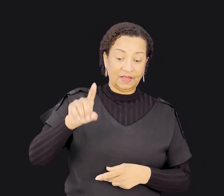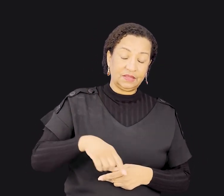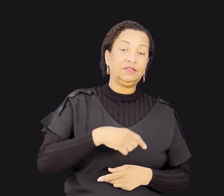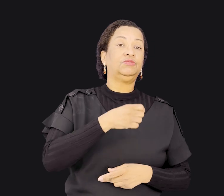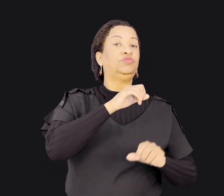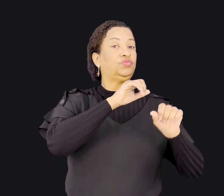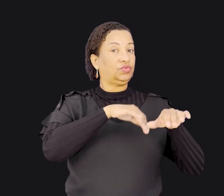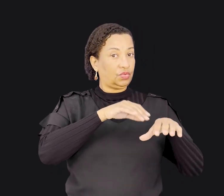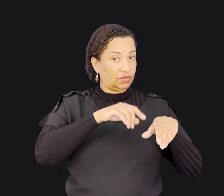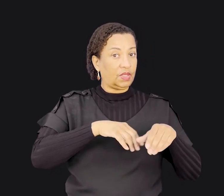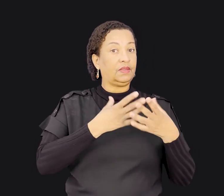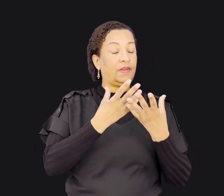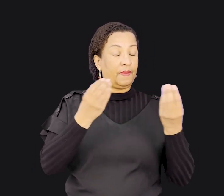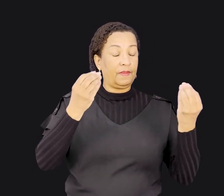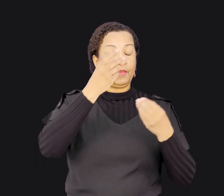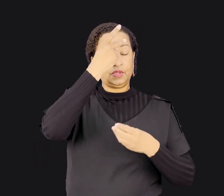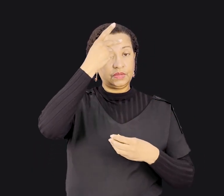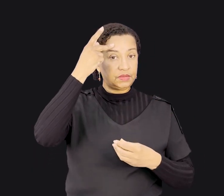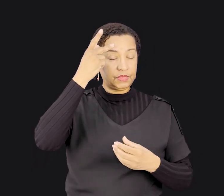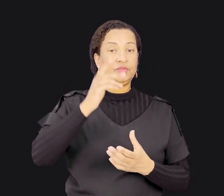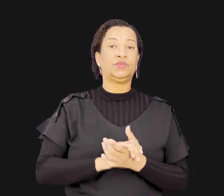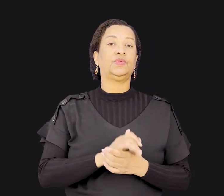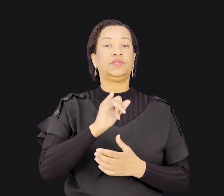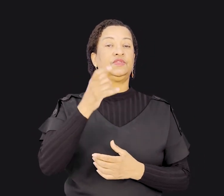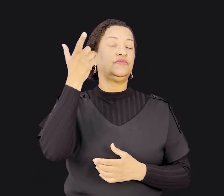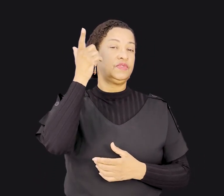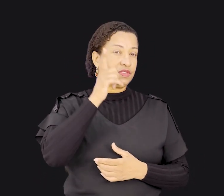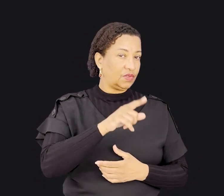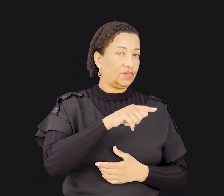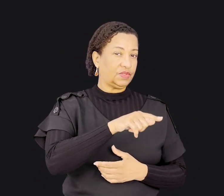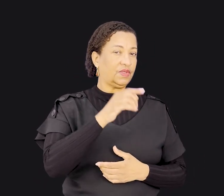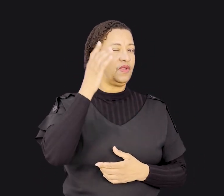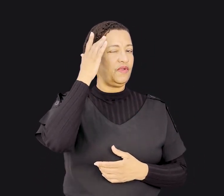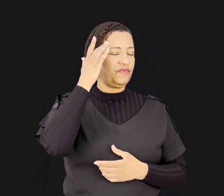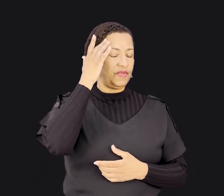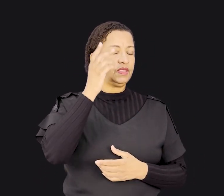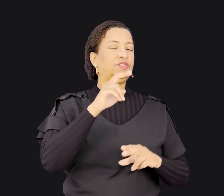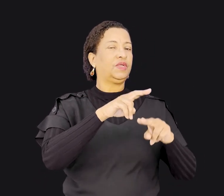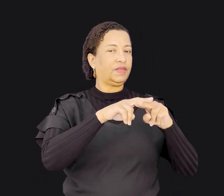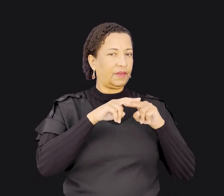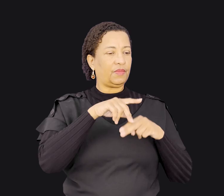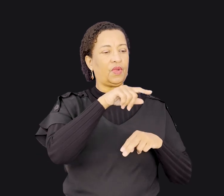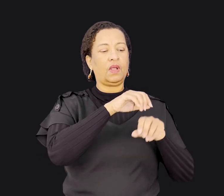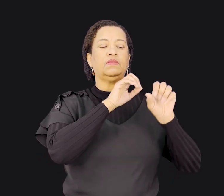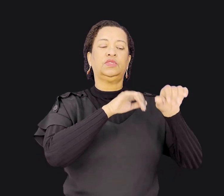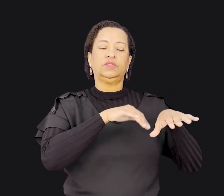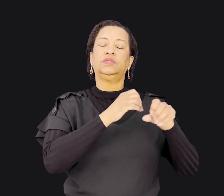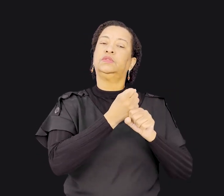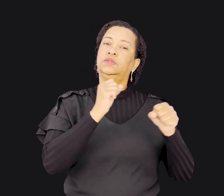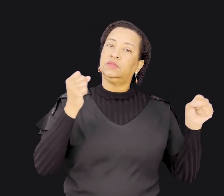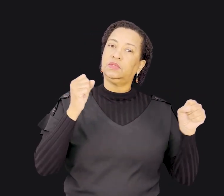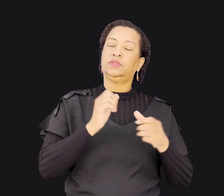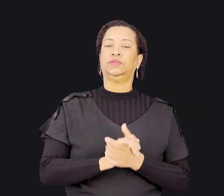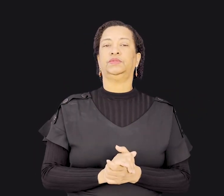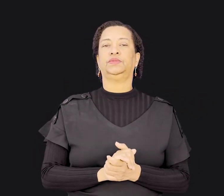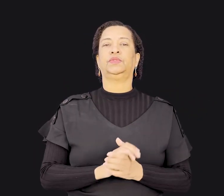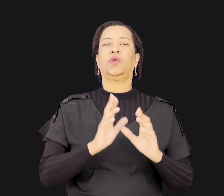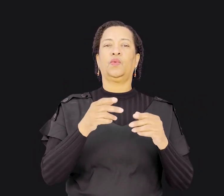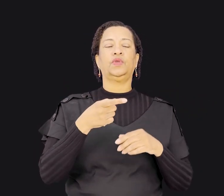nesse exército, é muita gente. Se você ganhar a batalha, vai achar que foi por causa desse exército tão grande. Quando você passar